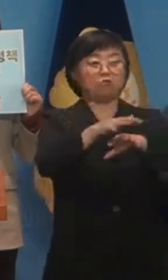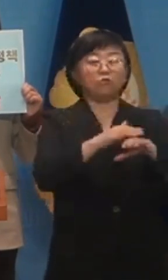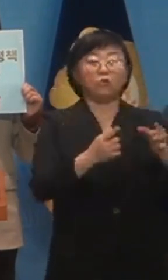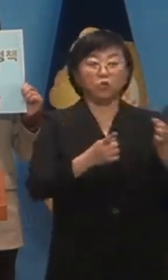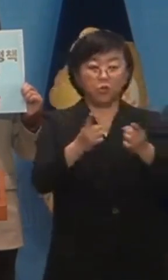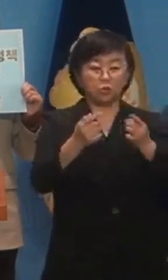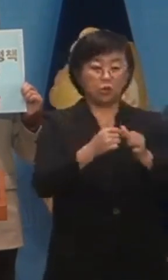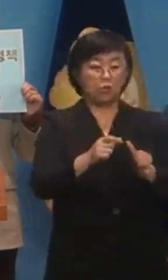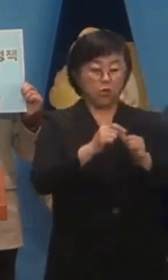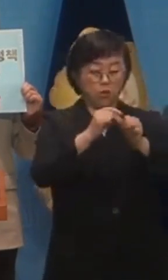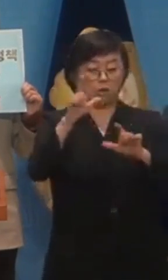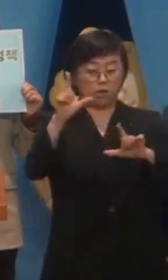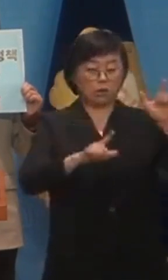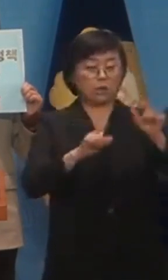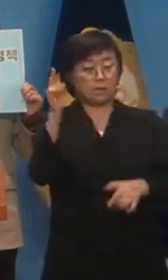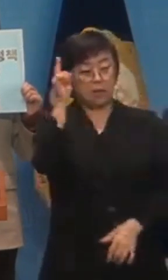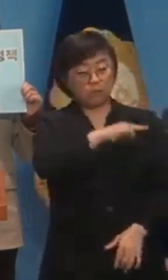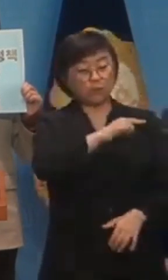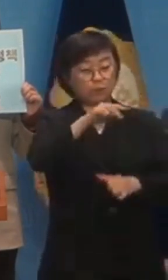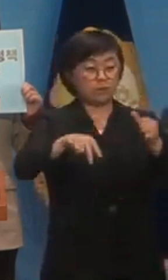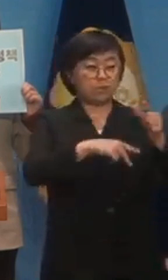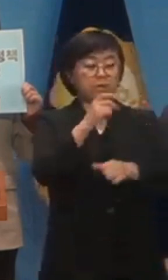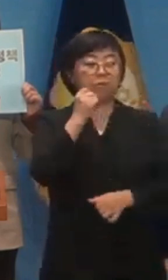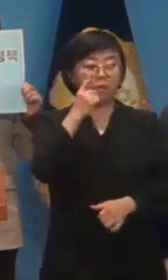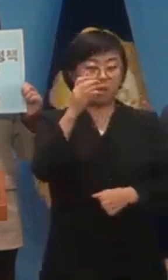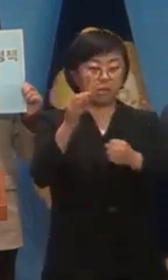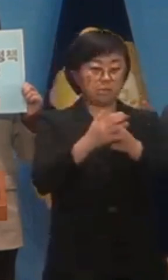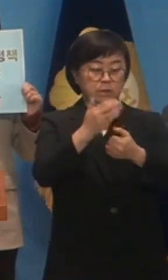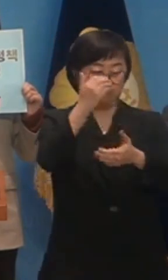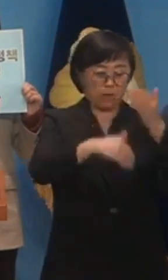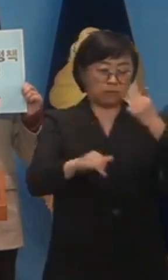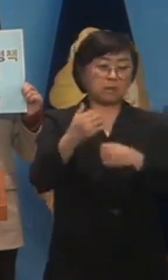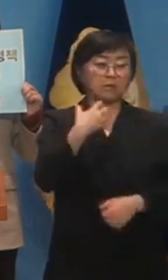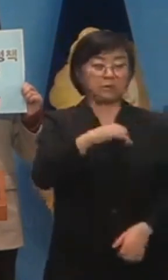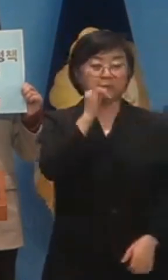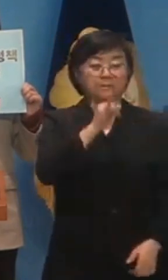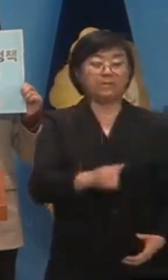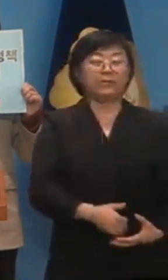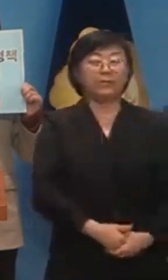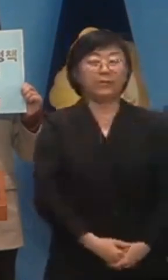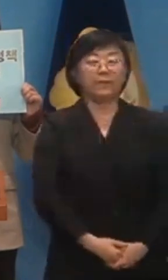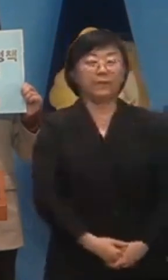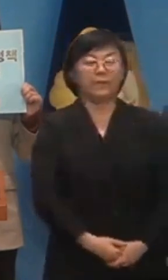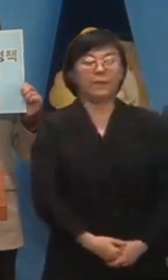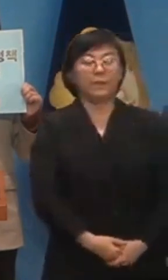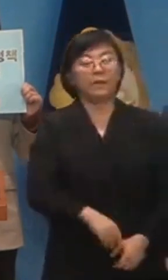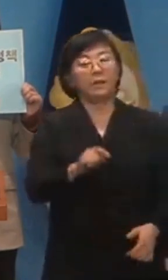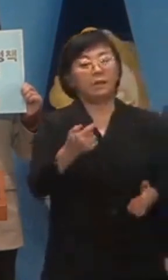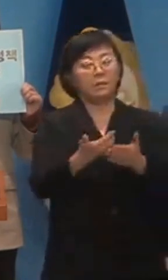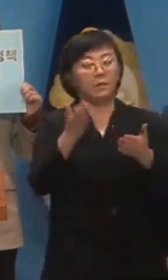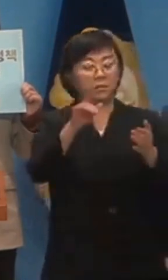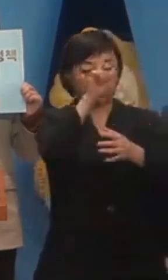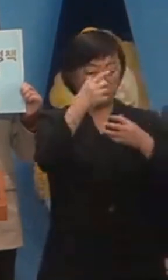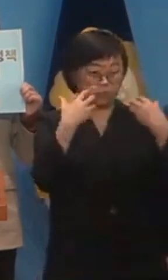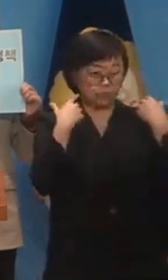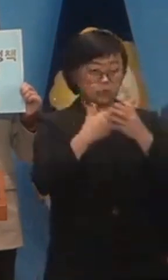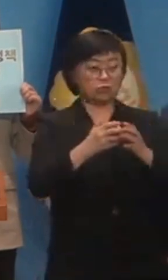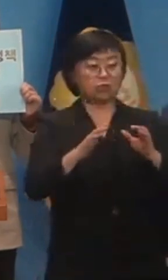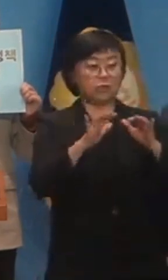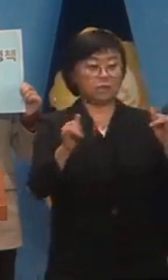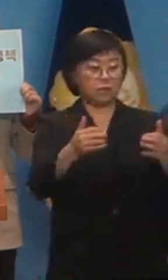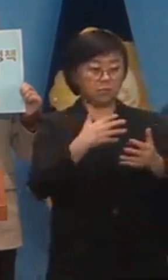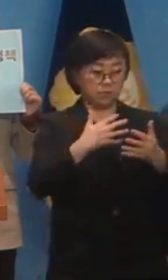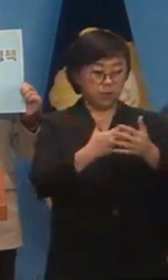구조조정, 고용 형태 악화, 임금 삭감 등을 우려하고 있다고 합니다. 이런데도 정부는